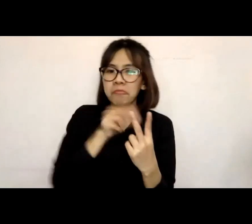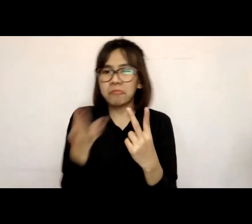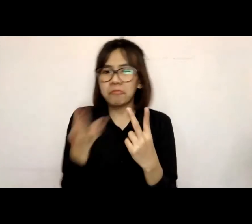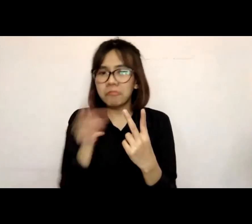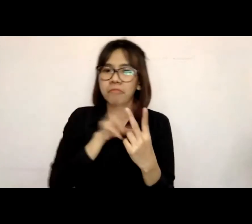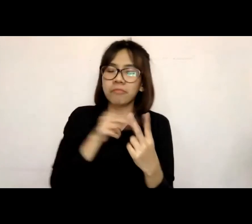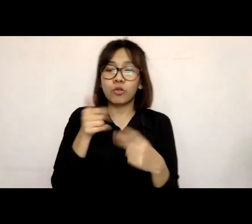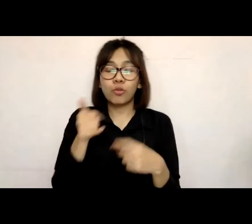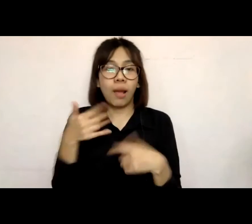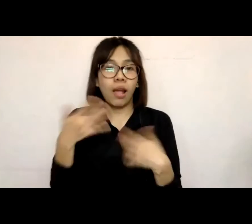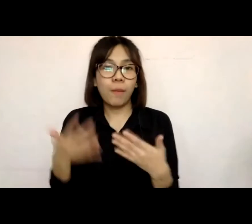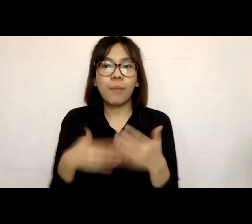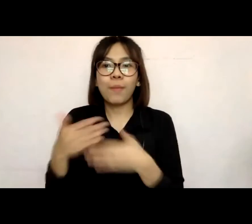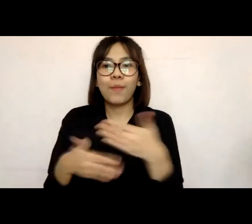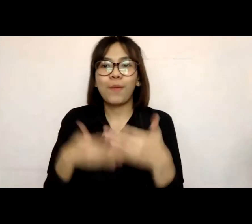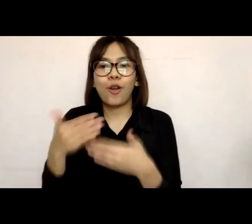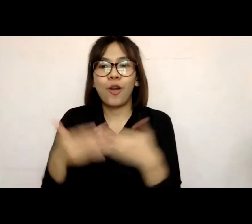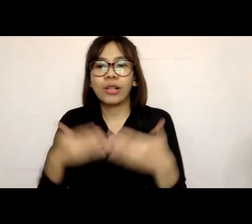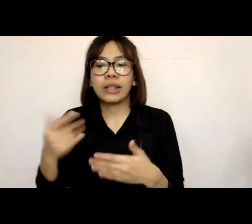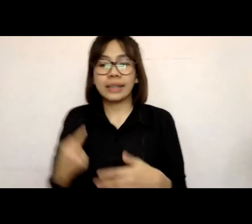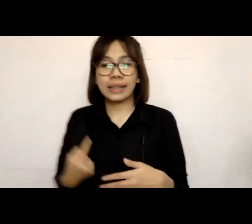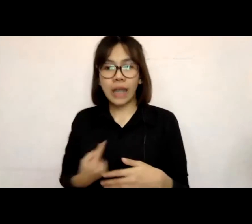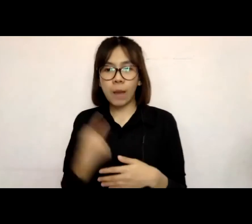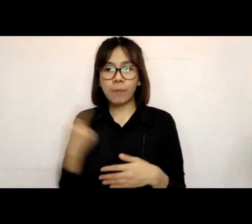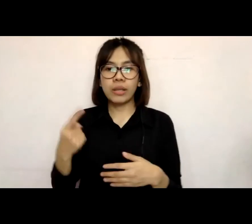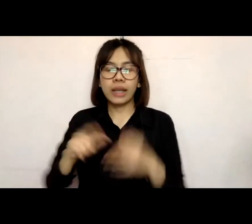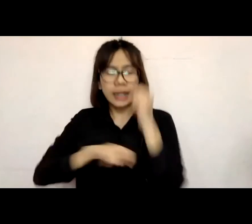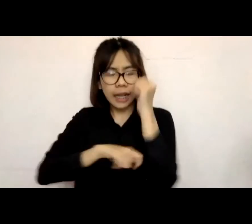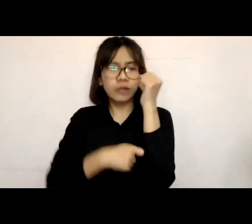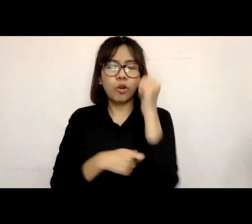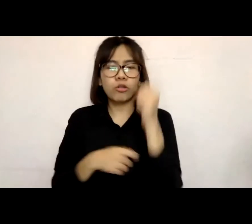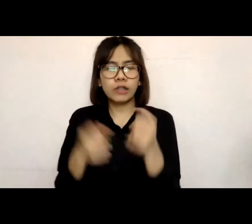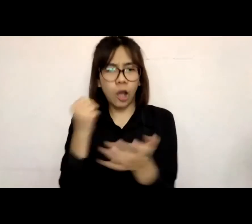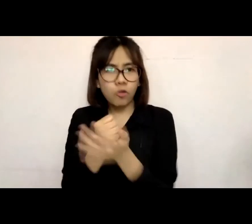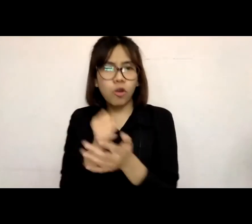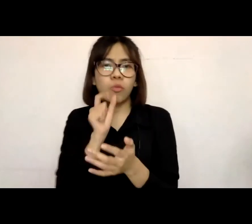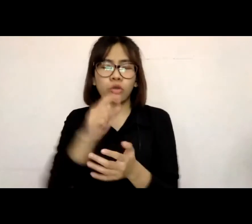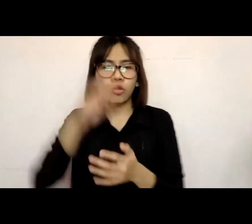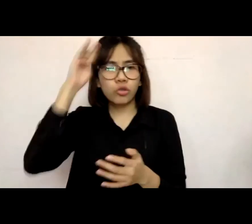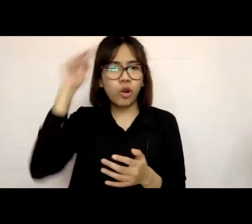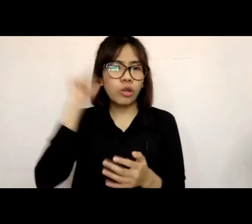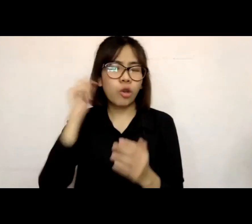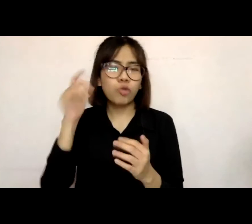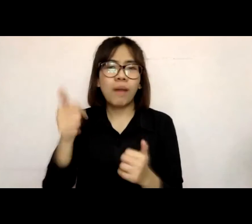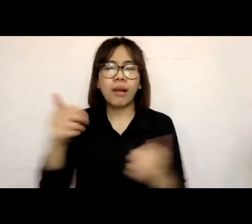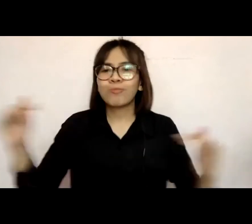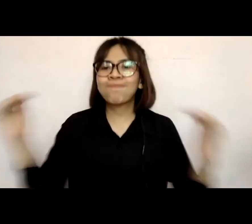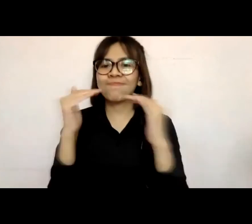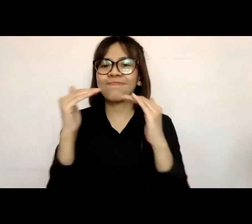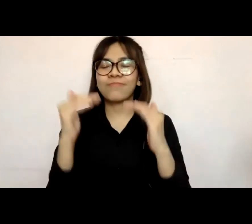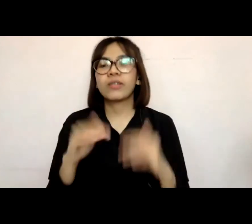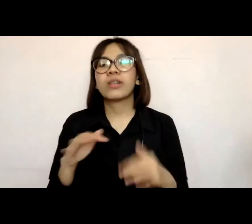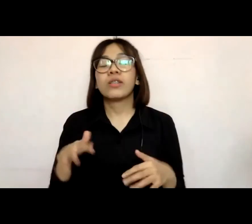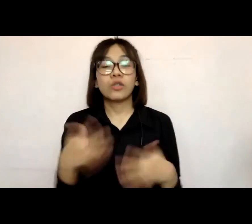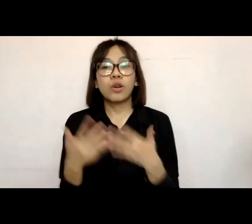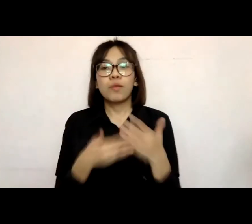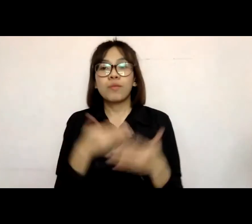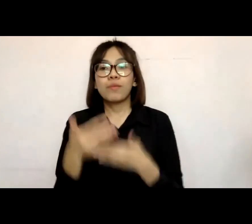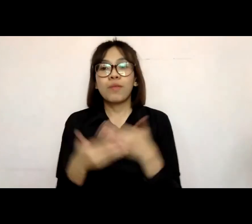gitu ya. Nah, kalau Regina sama Zaki ini kalau ngasih tahu temennya nih, menularkan ilmunya lah gitu. Susah nggak